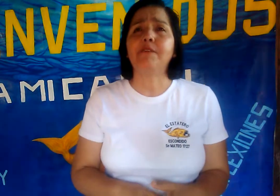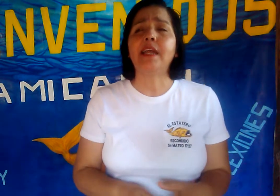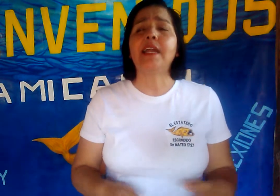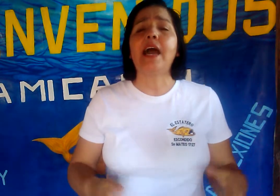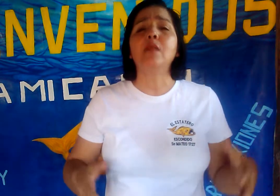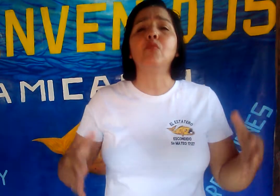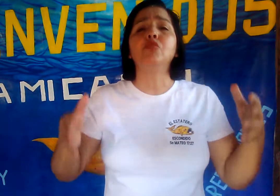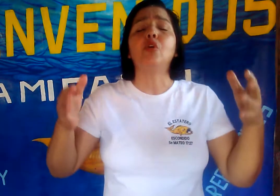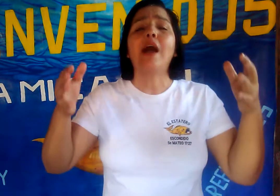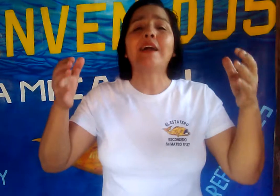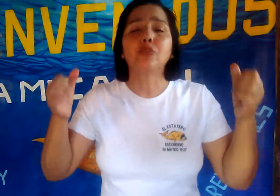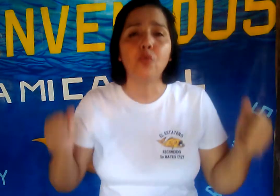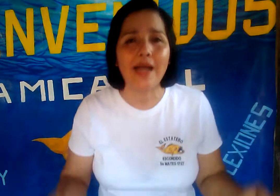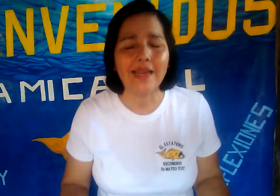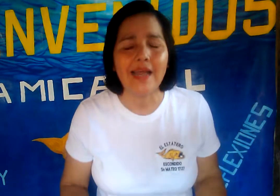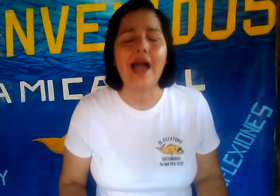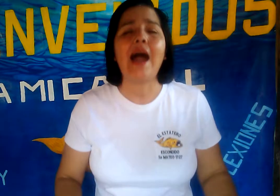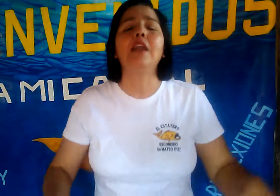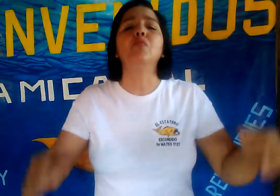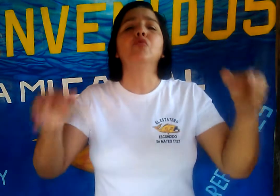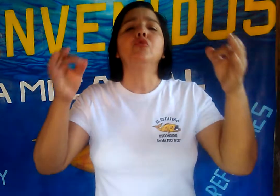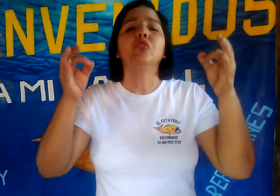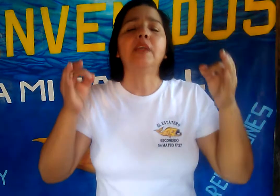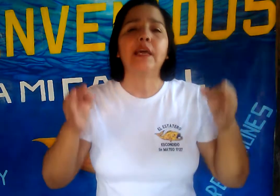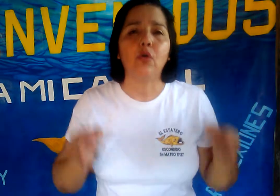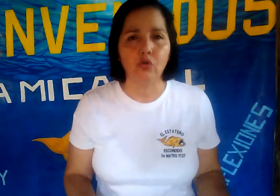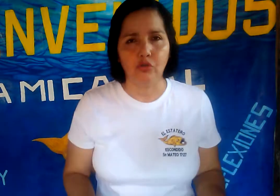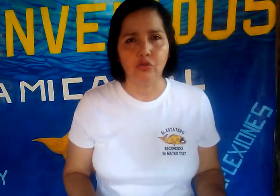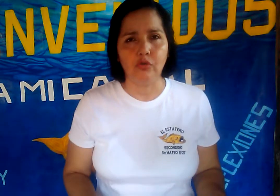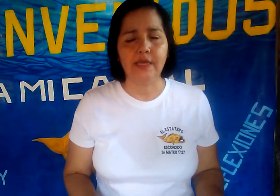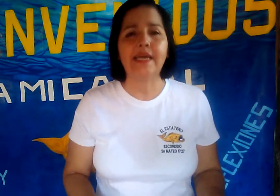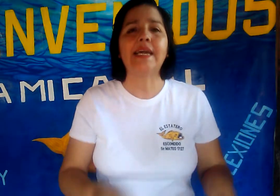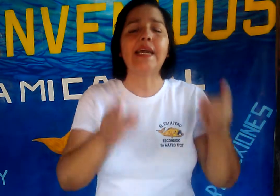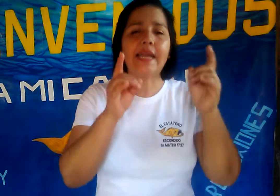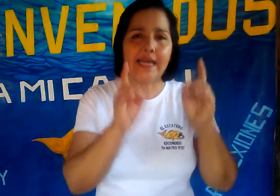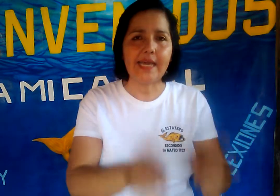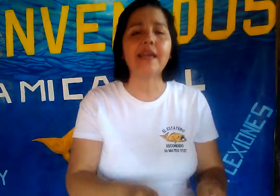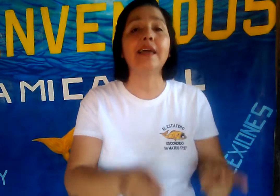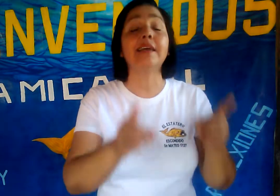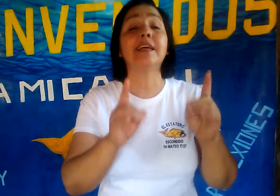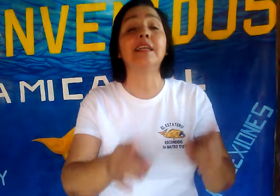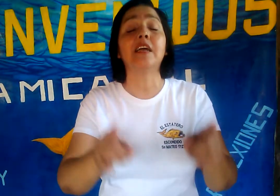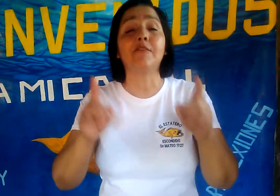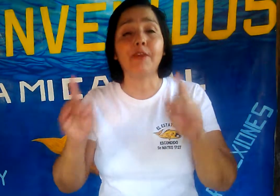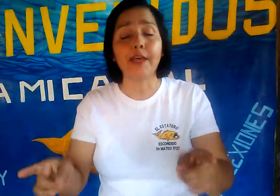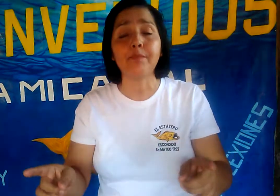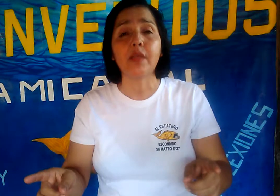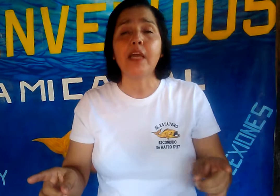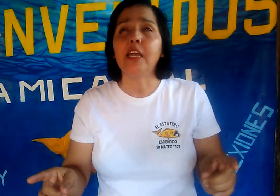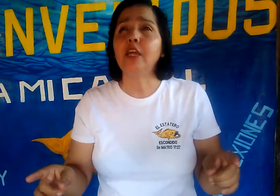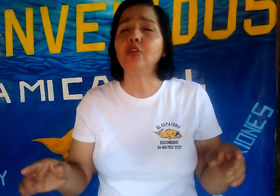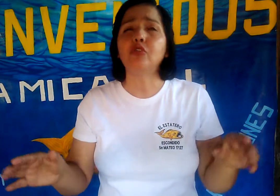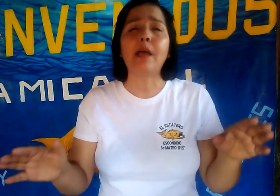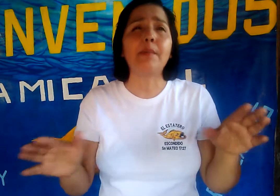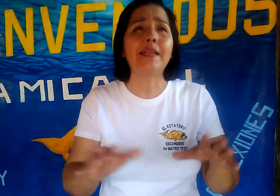refieren al mundo actual al mundo de hoy creer es tener fe y no solamente